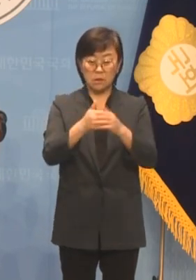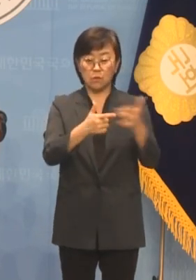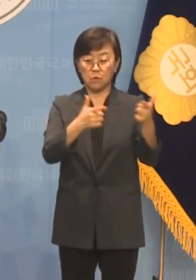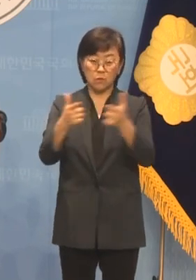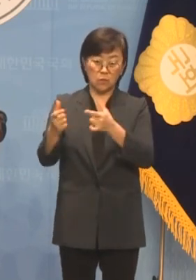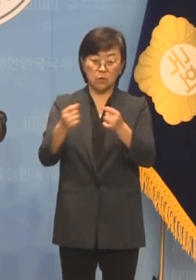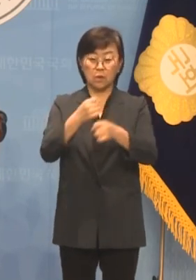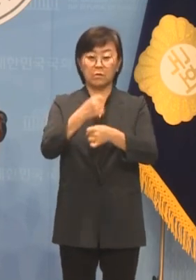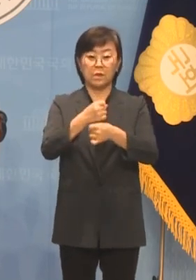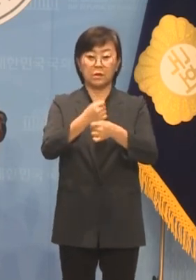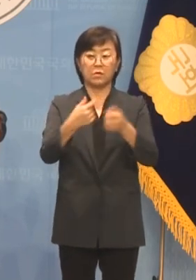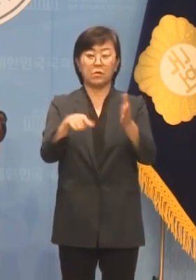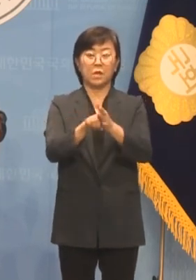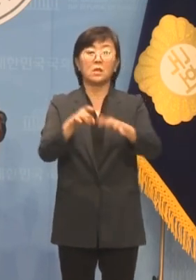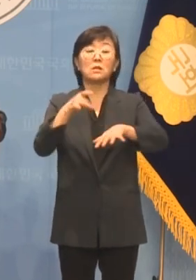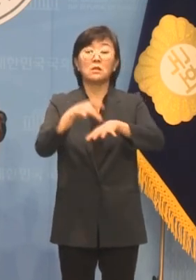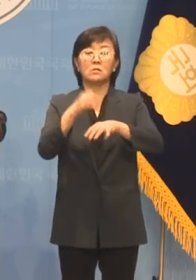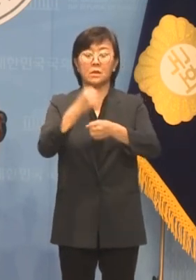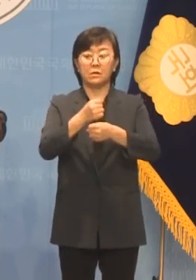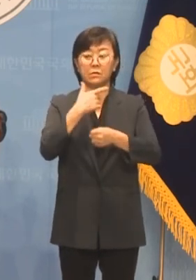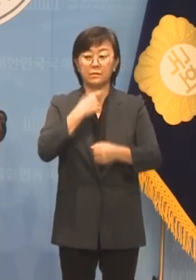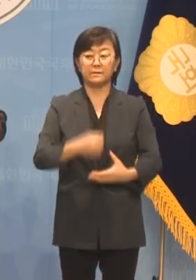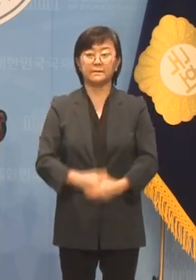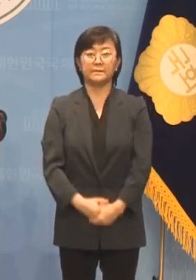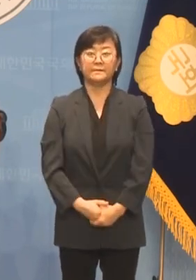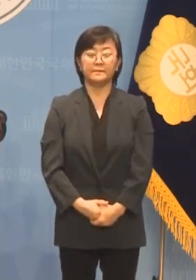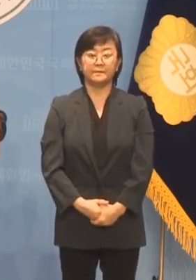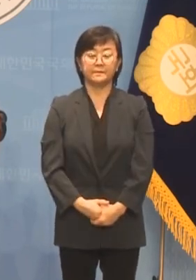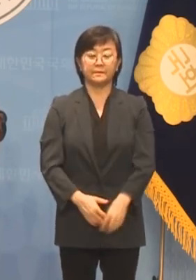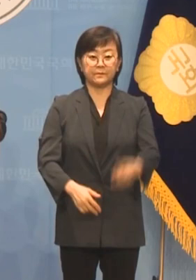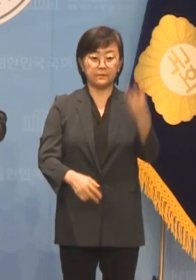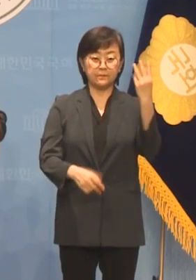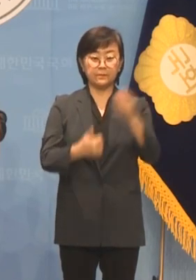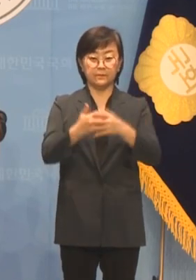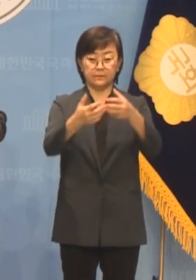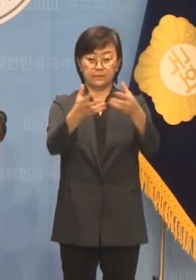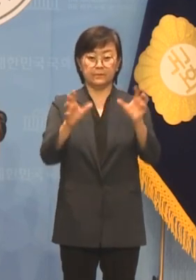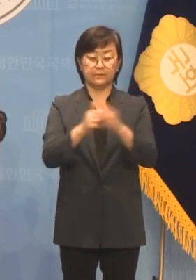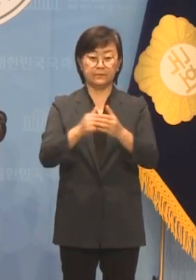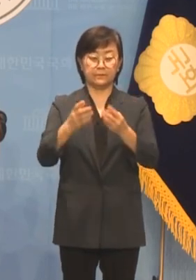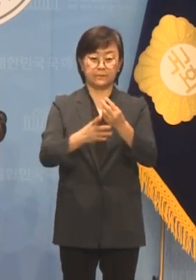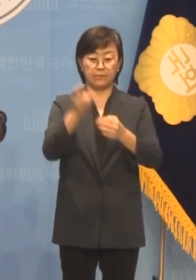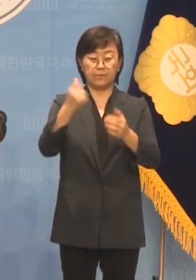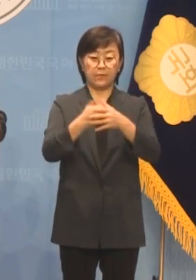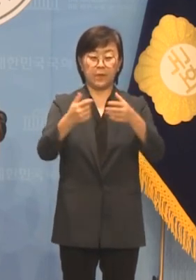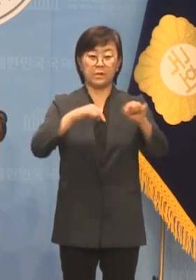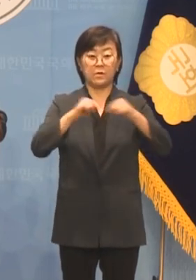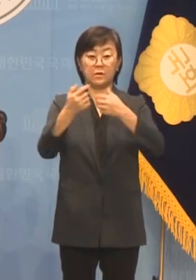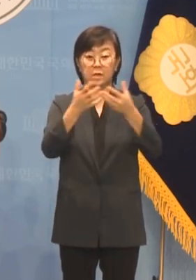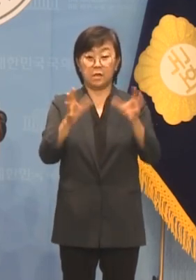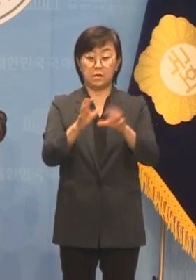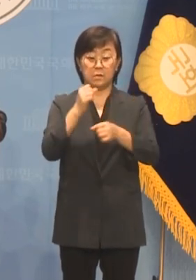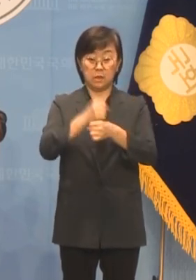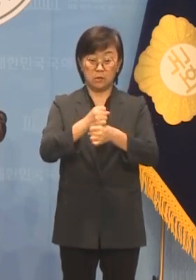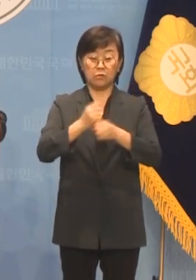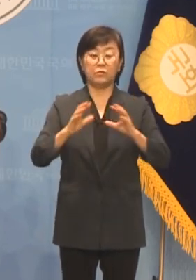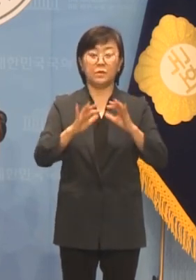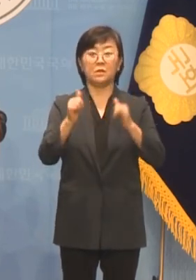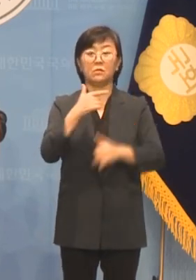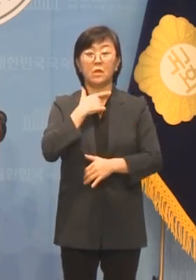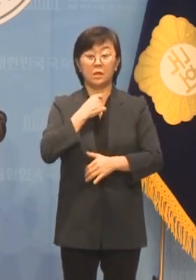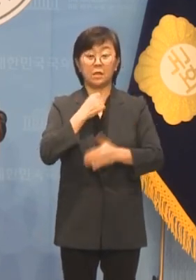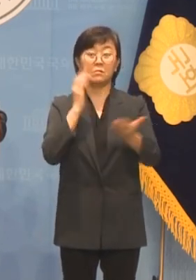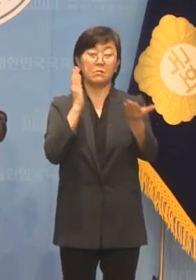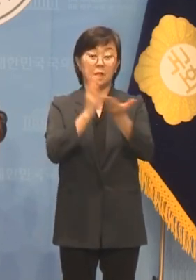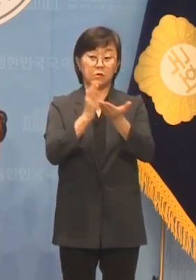최소강령을 만드는 데 기틀이 되었으면 합니다. 제3지대 단일 정당을 조기 완성시키는 것은 국민의 열망에